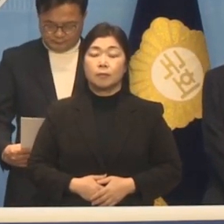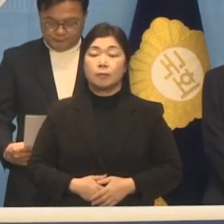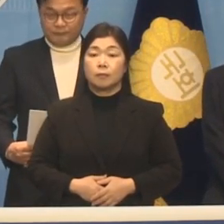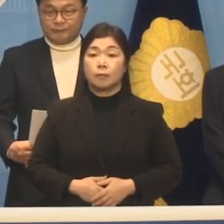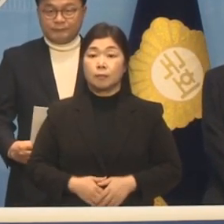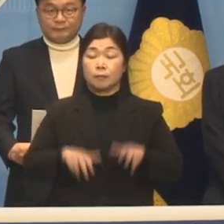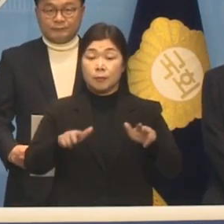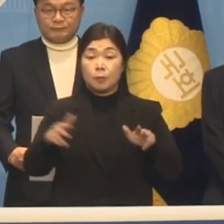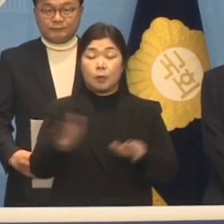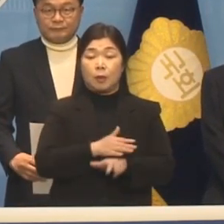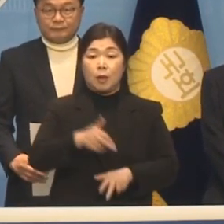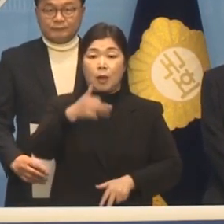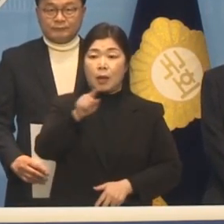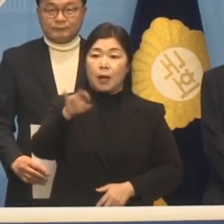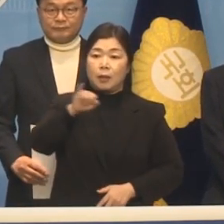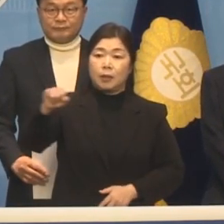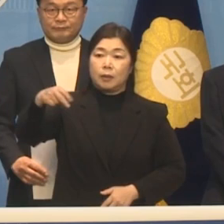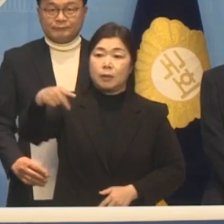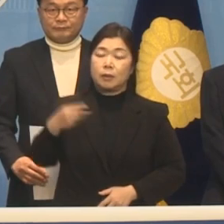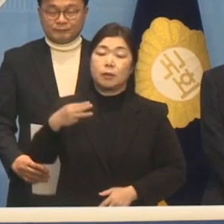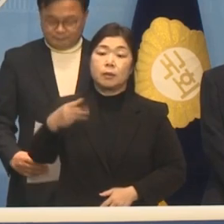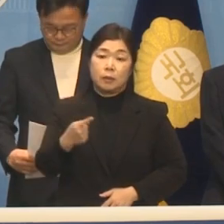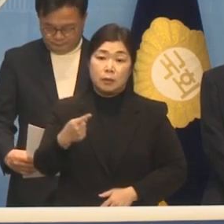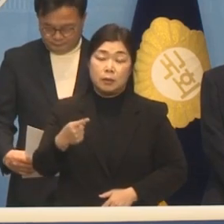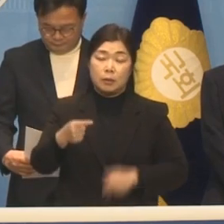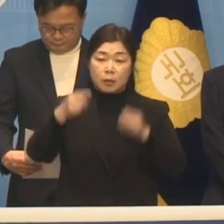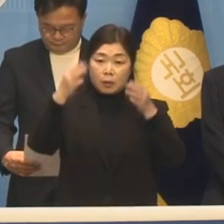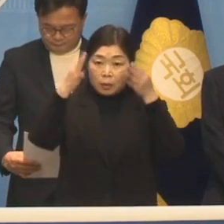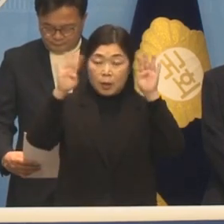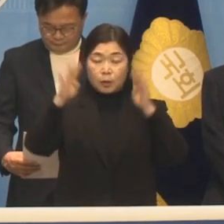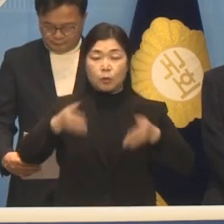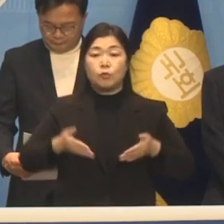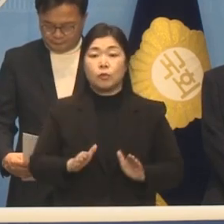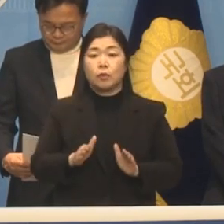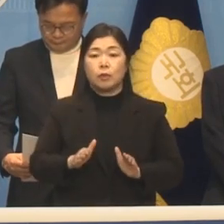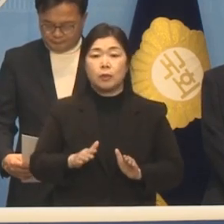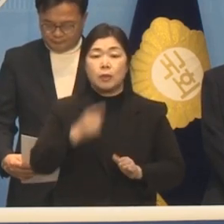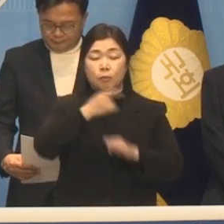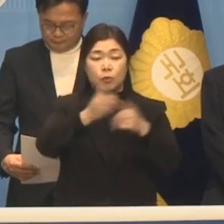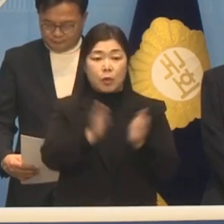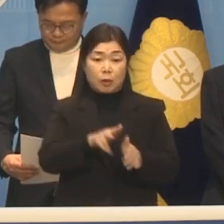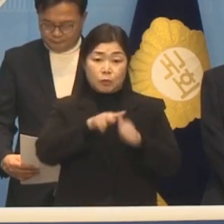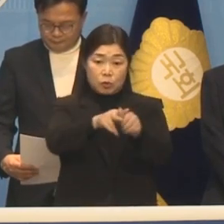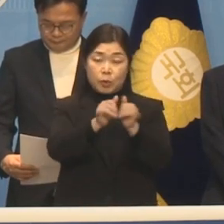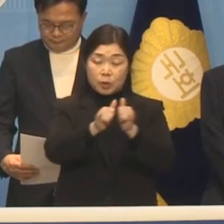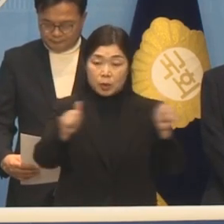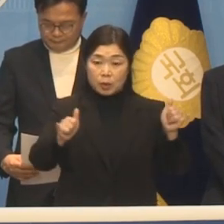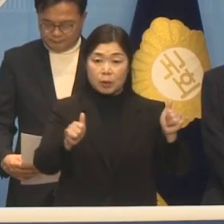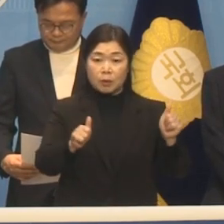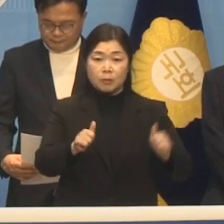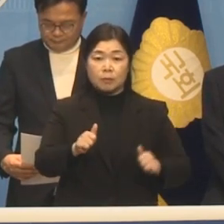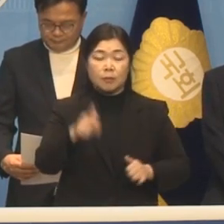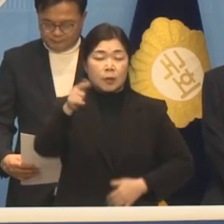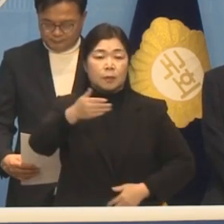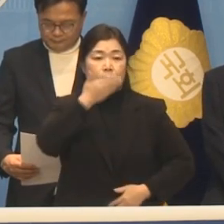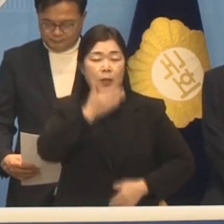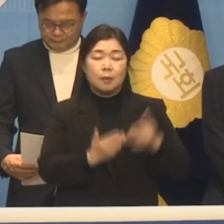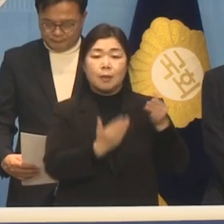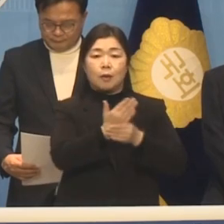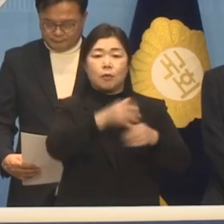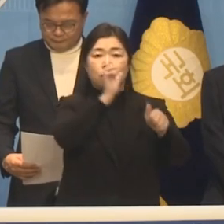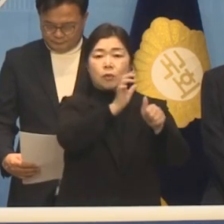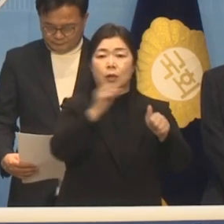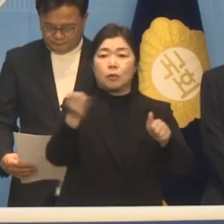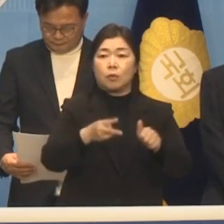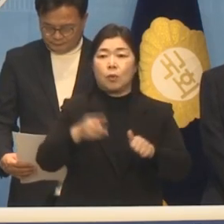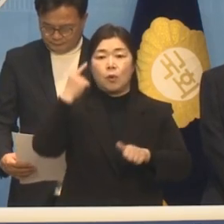지금부터 카이스트 출신 22대 더불어민주당 국회의원 출마자들의 카이스트 입틀막 사건 규탄 및 R&D